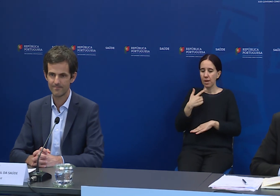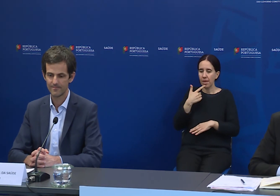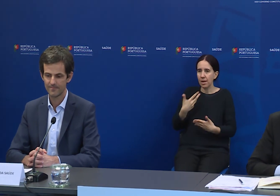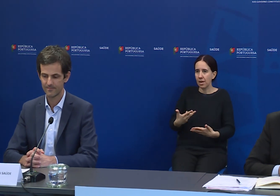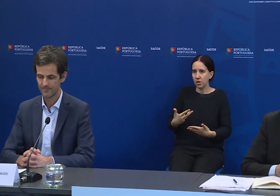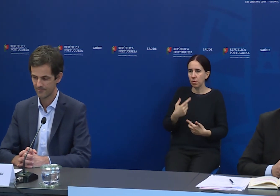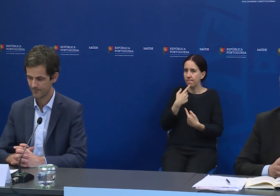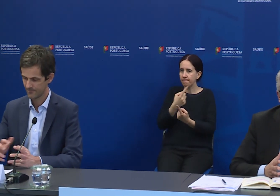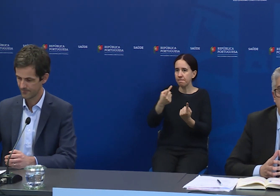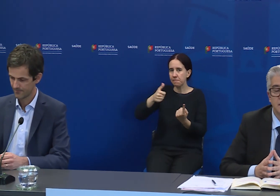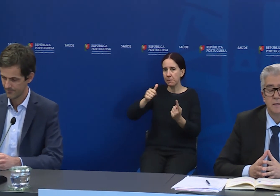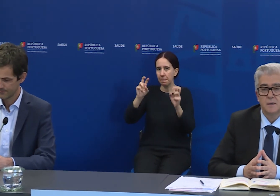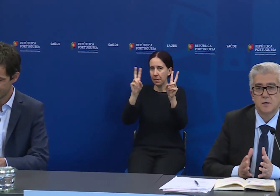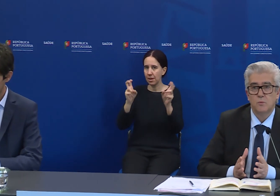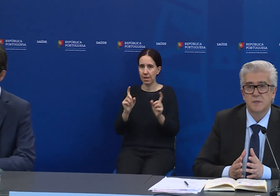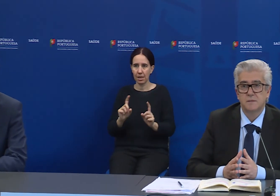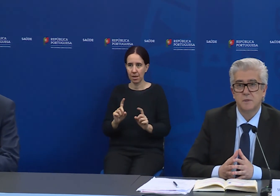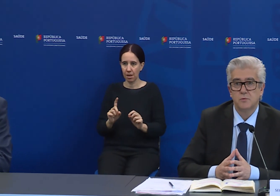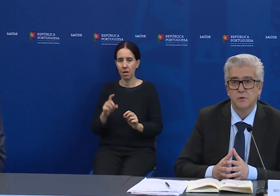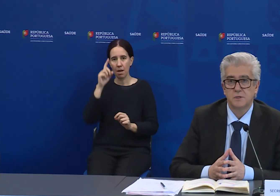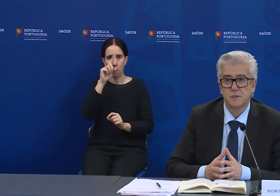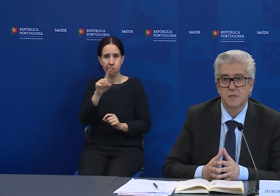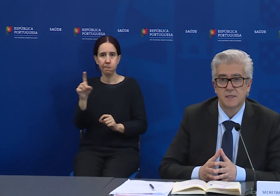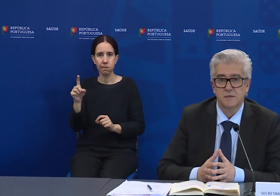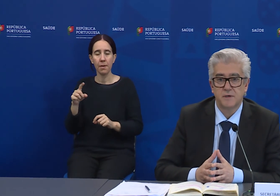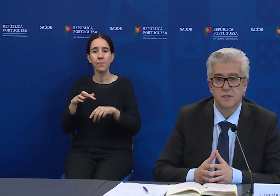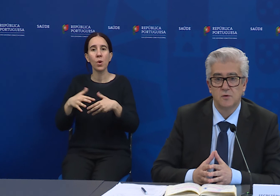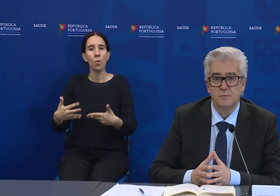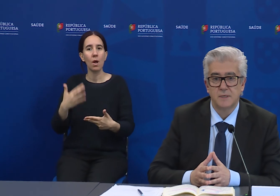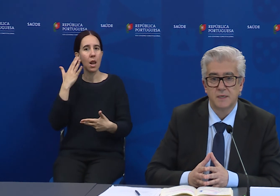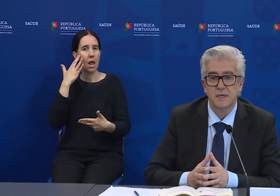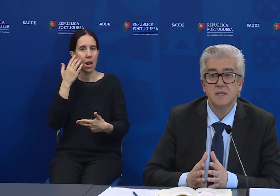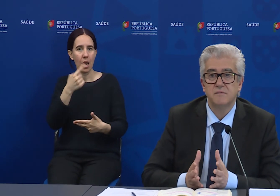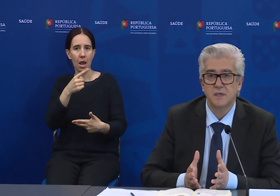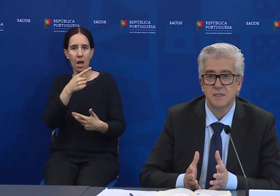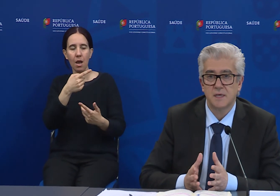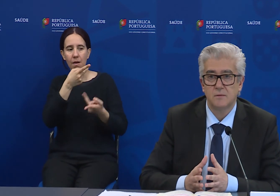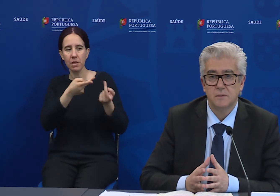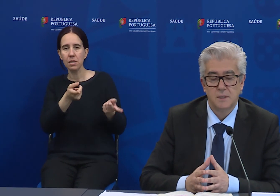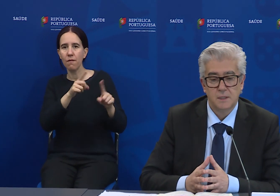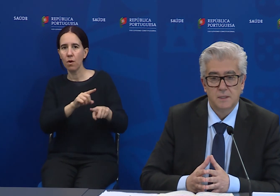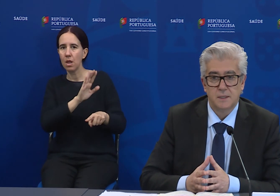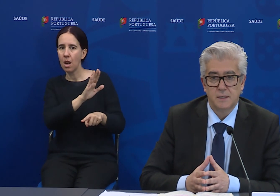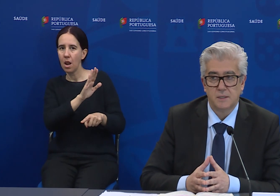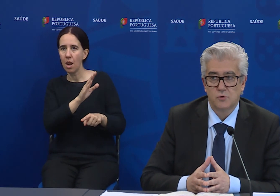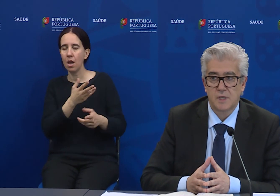se pronunciar sobre essa matéria como é sabido hoje está a ser feita uma reavaliação